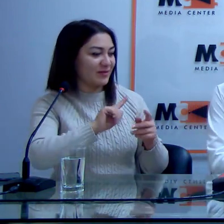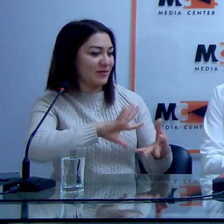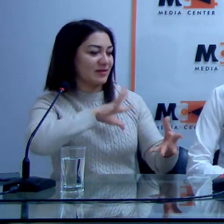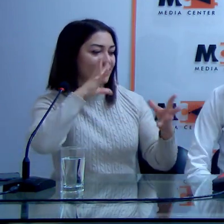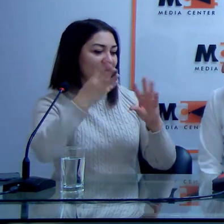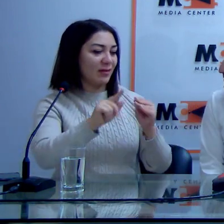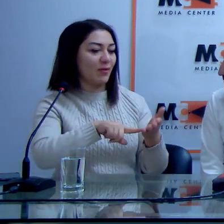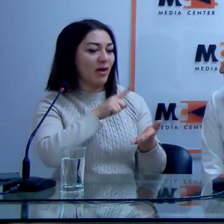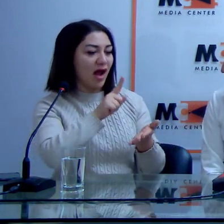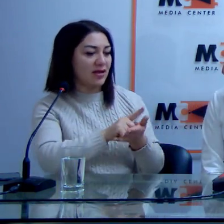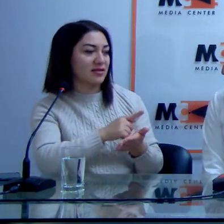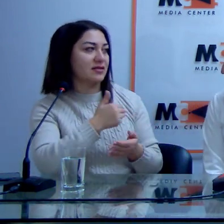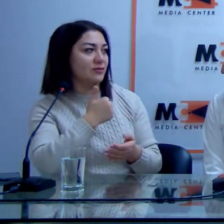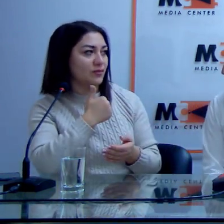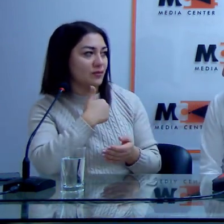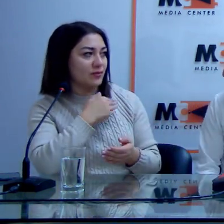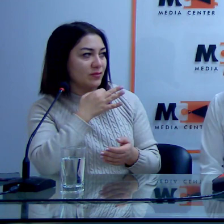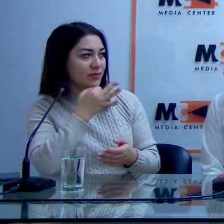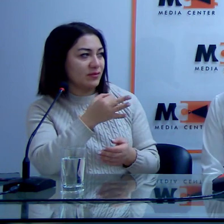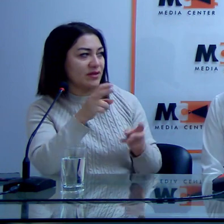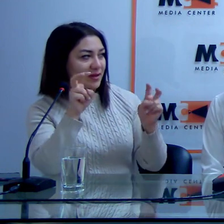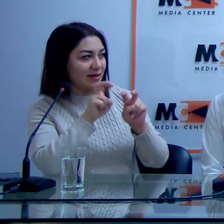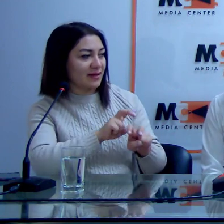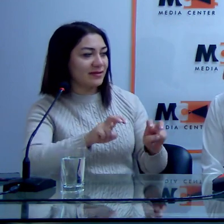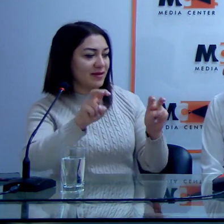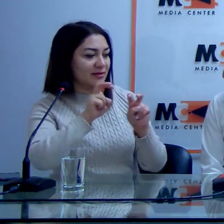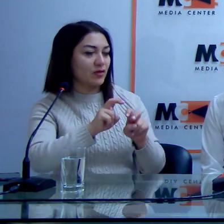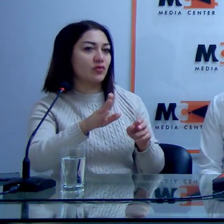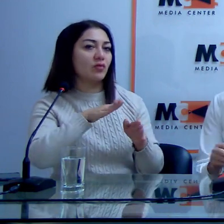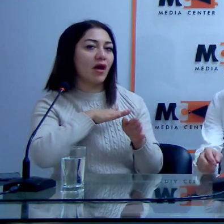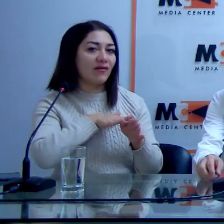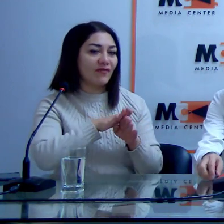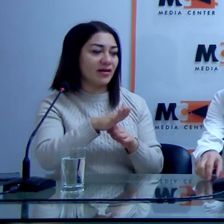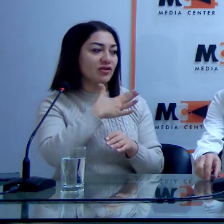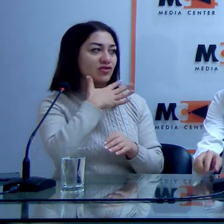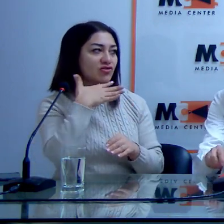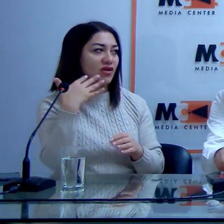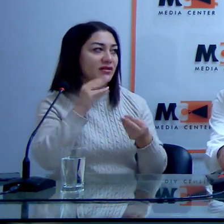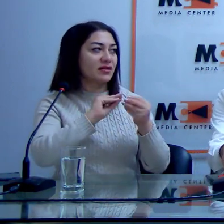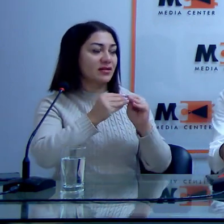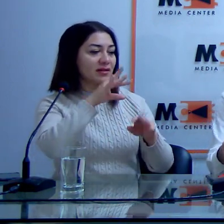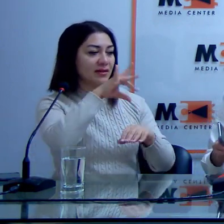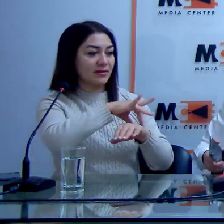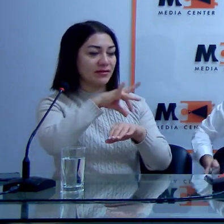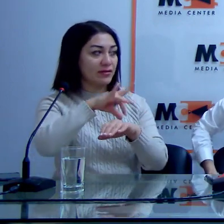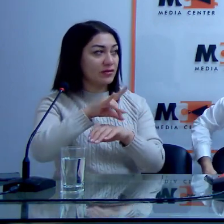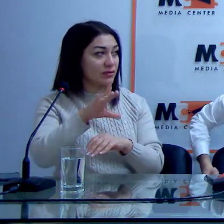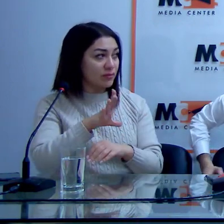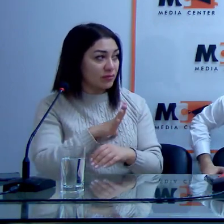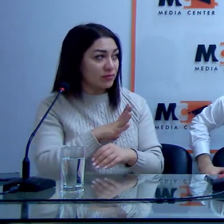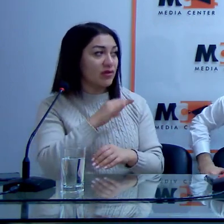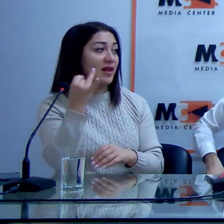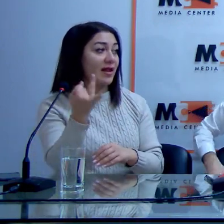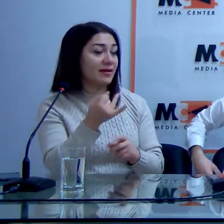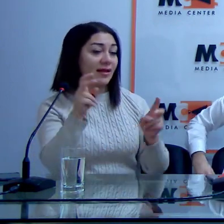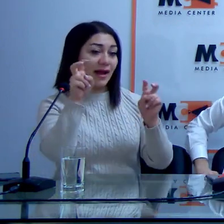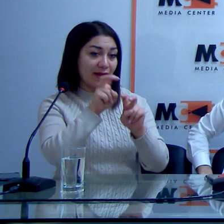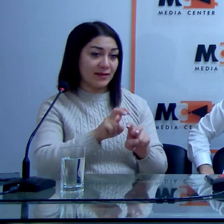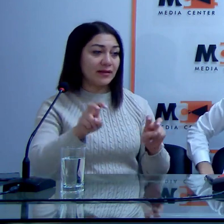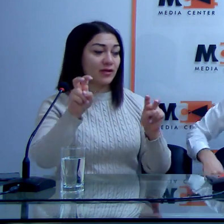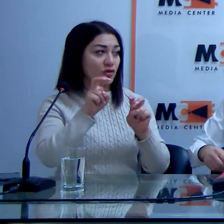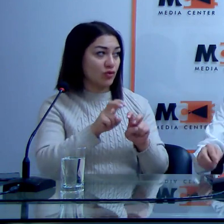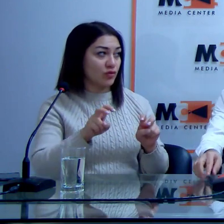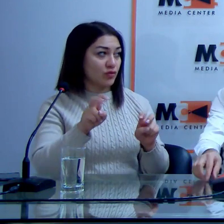ամփոփիչ հարց եմ ես ուզում ամեն դեպքում ուղղել, հետազոտությունը արվել է, բավական շատ խնդիրներ են բարձրացվել, հետաքրքիր է այս